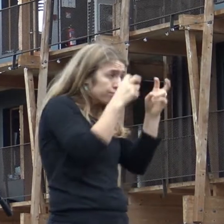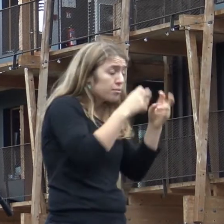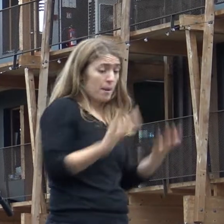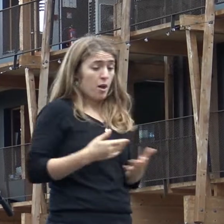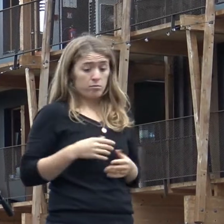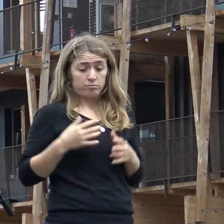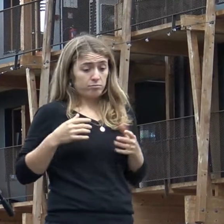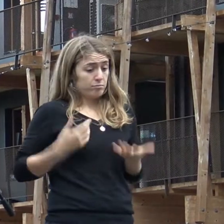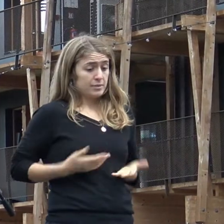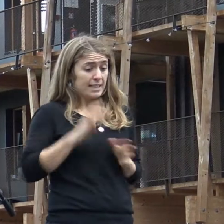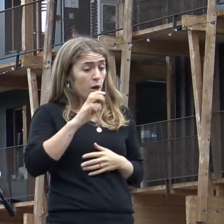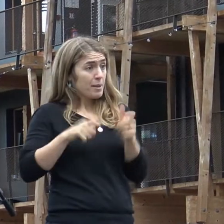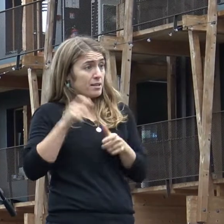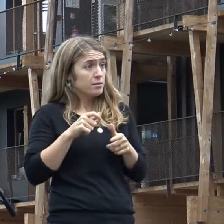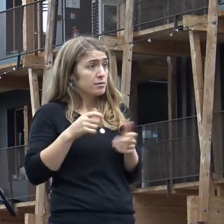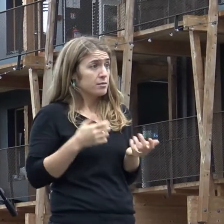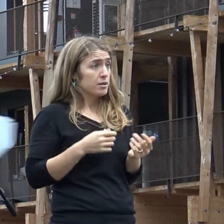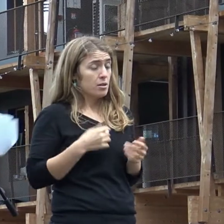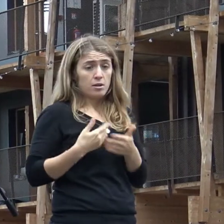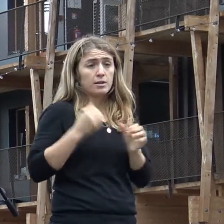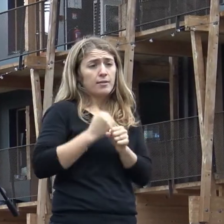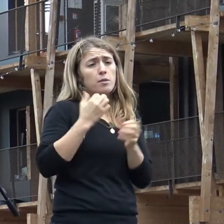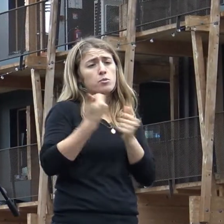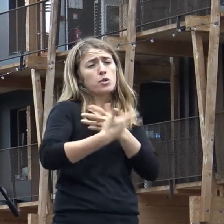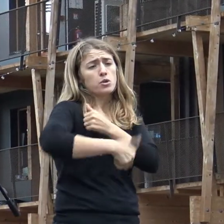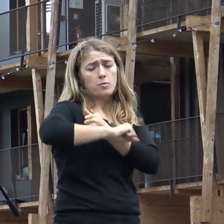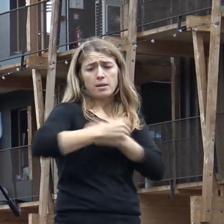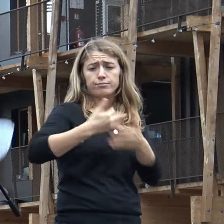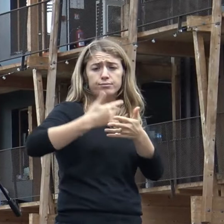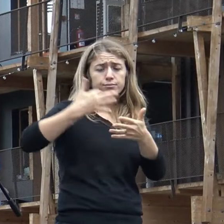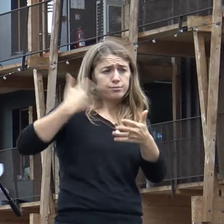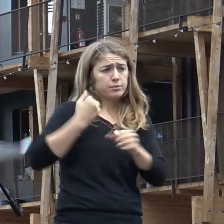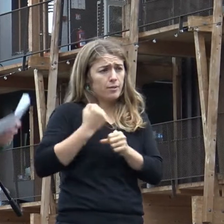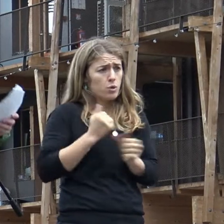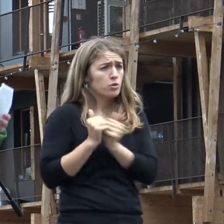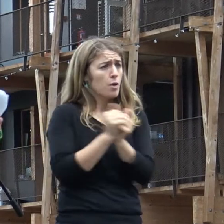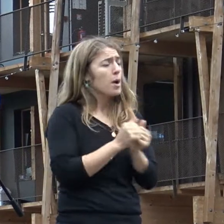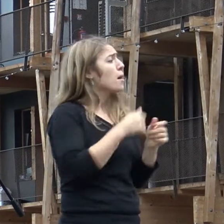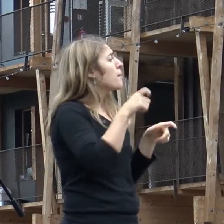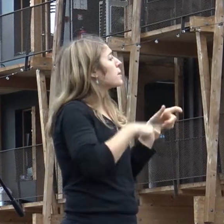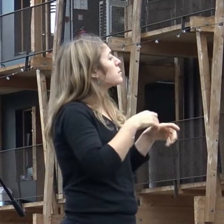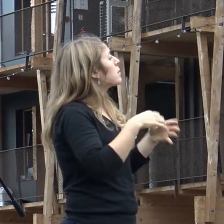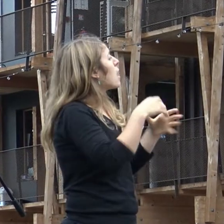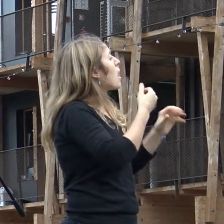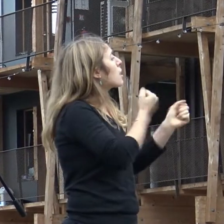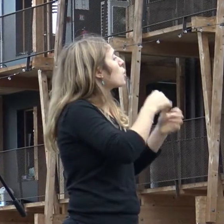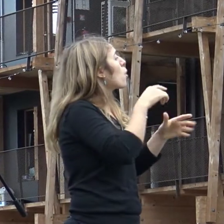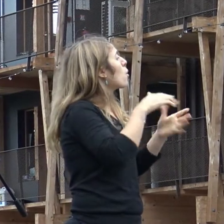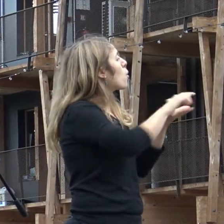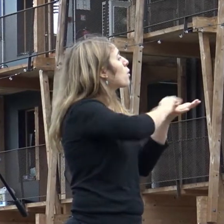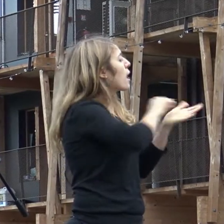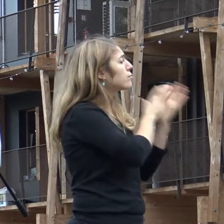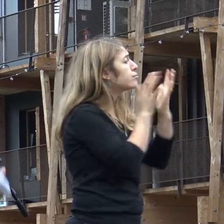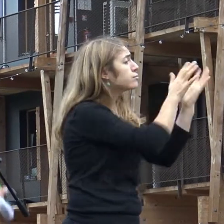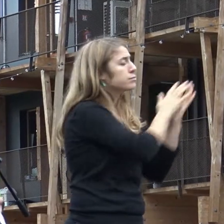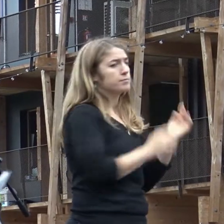avoir bossé là depuis quelques semaines pour essayer de faire des choses cohérentes, rencontrer les acteurs locaux, etc. Donc on va vous dire un petit peu